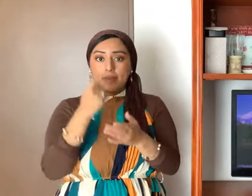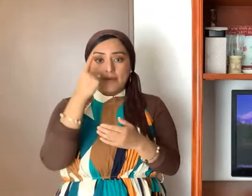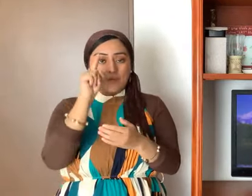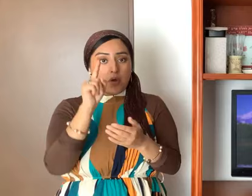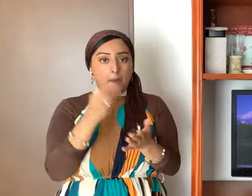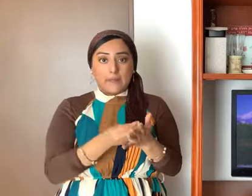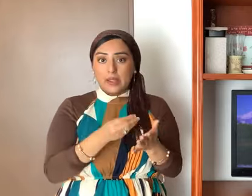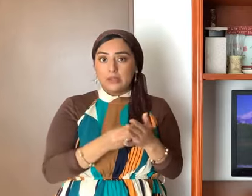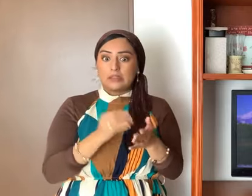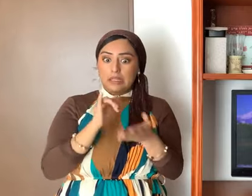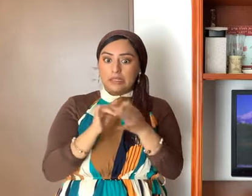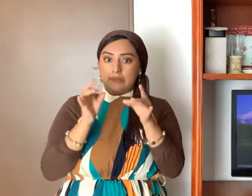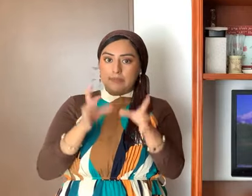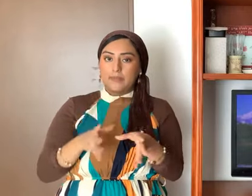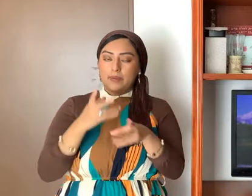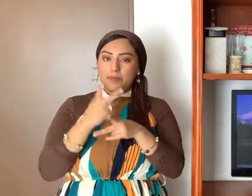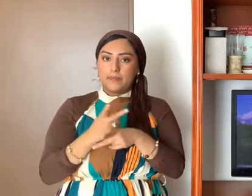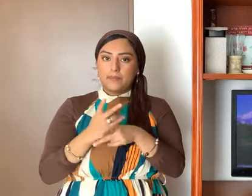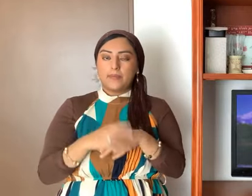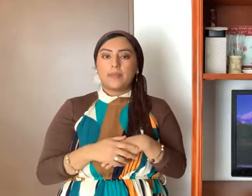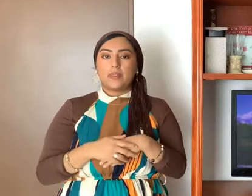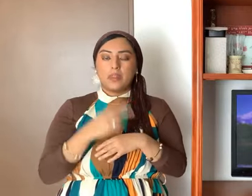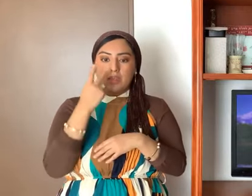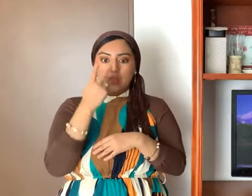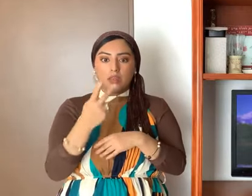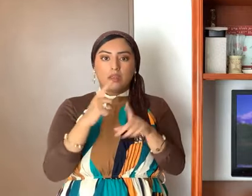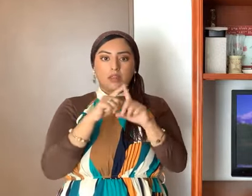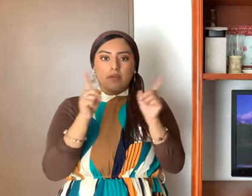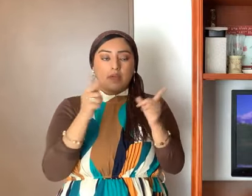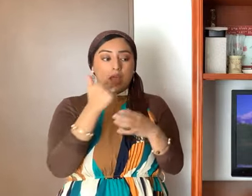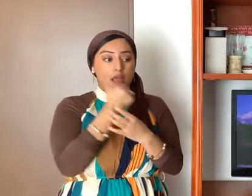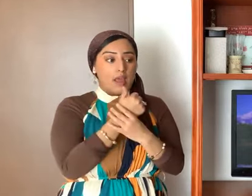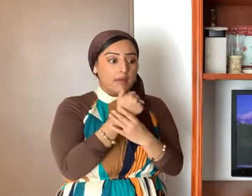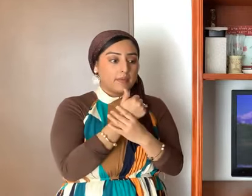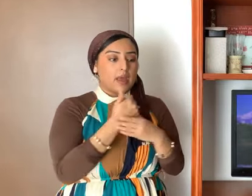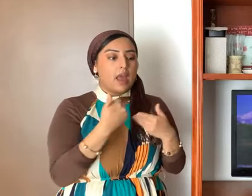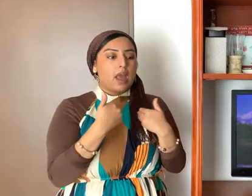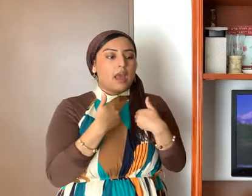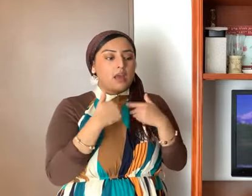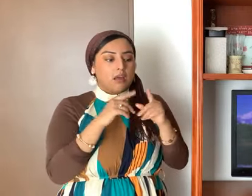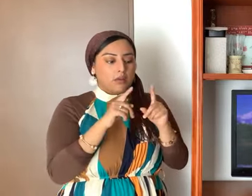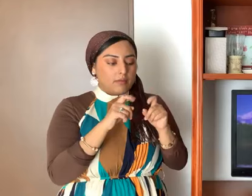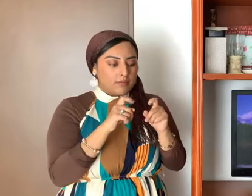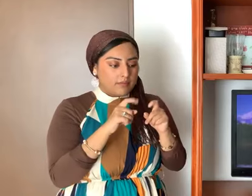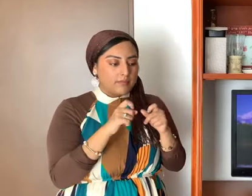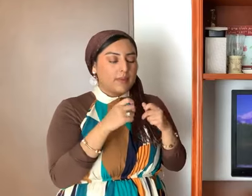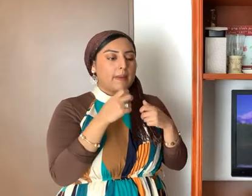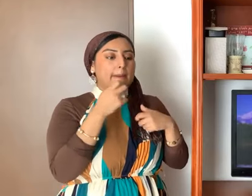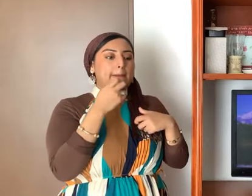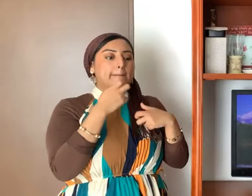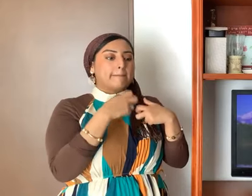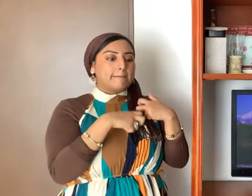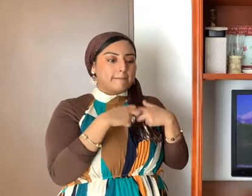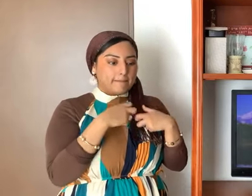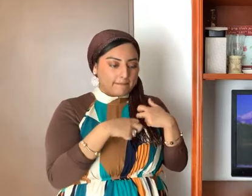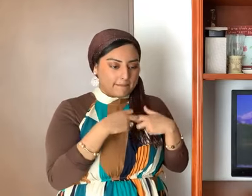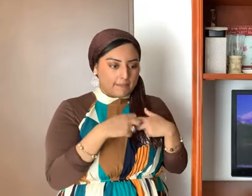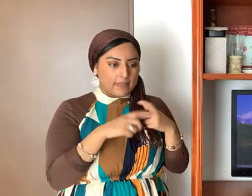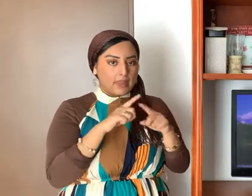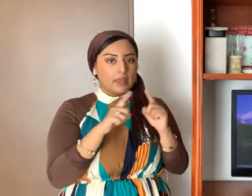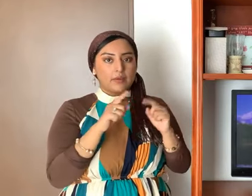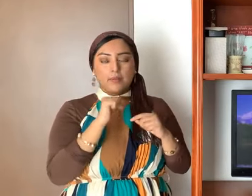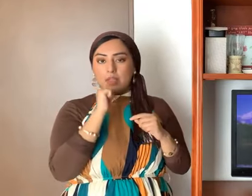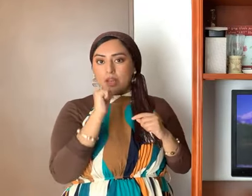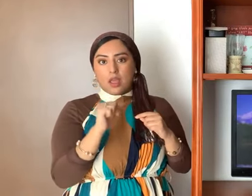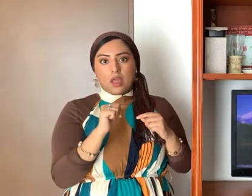prueba, eso es una maldición. Vean la diferencia. Abraham pasó pruebas, tribulaciones, pero